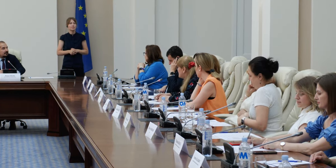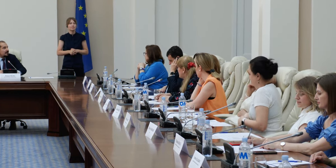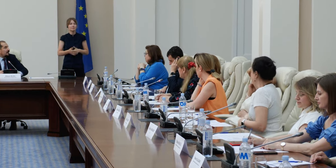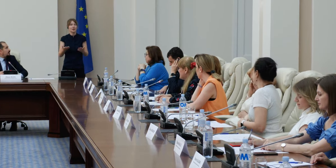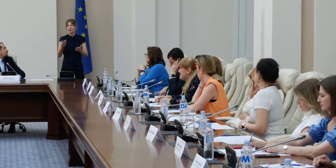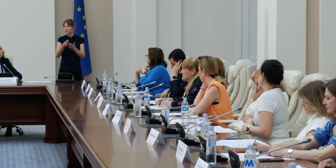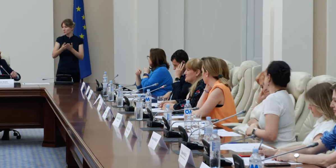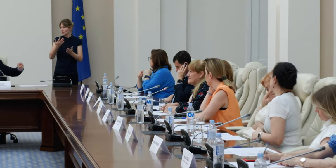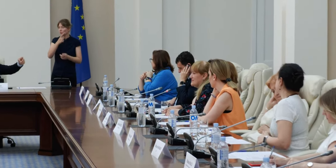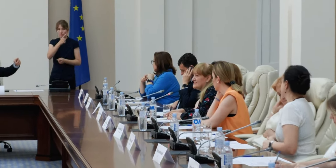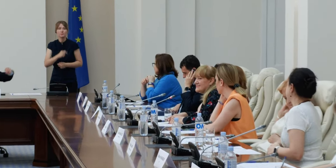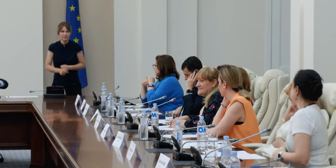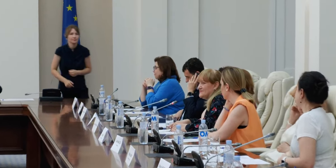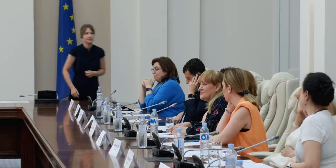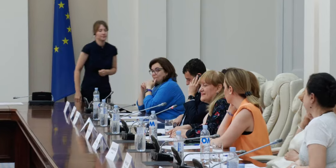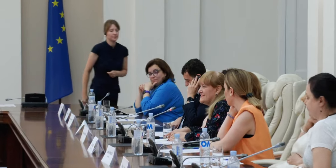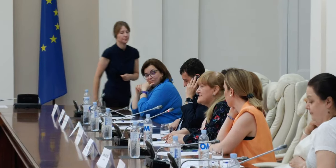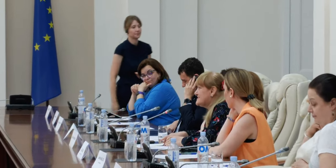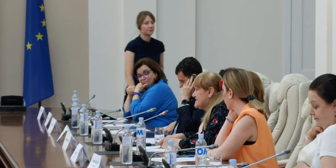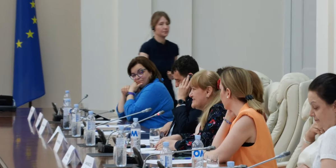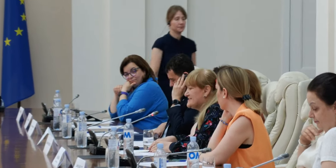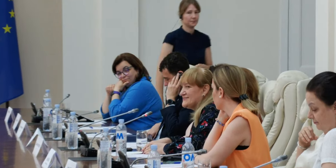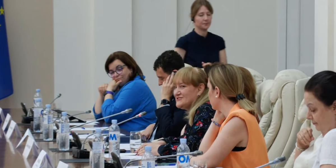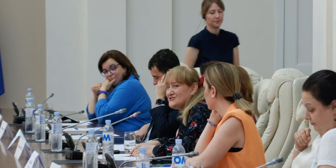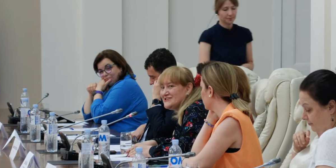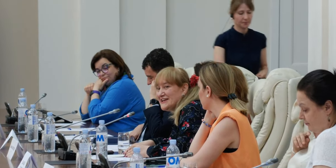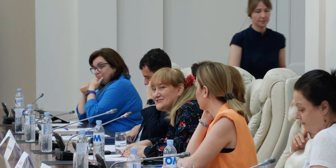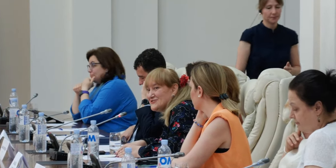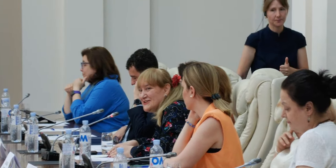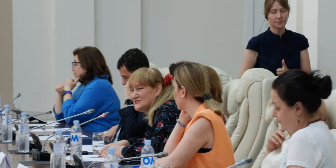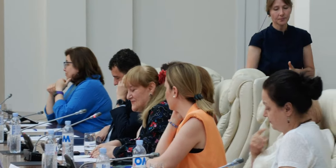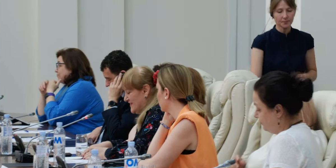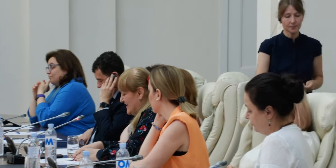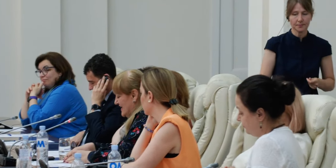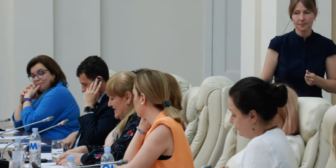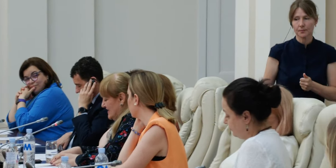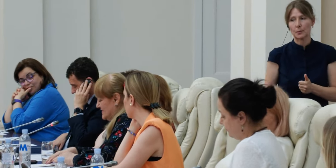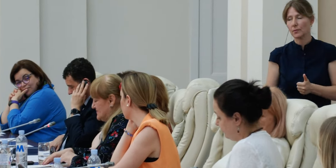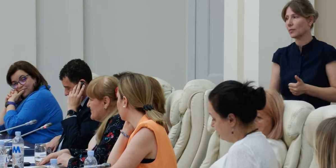Stimate domnule ministru, stimată asistență și dragi colegi,